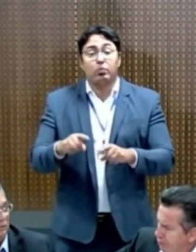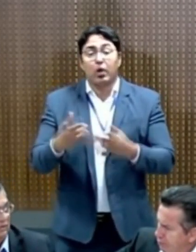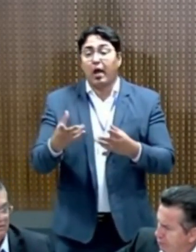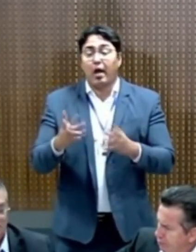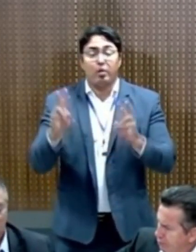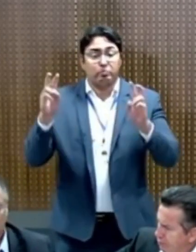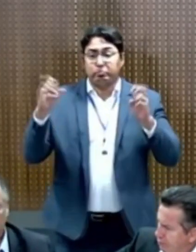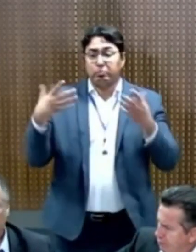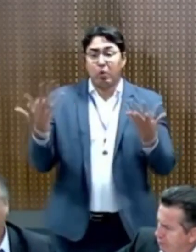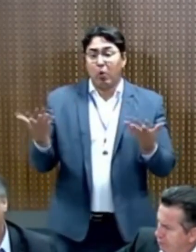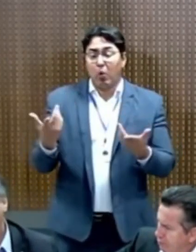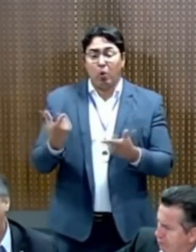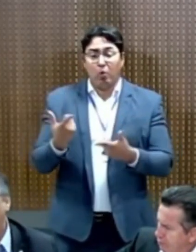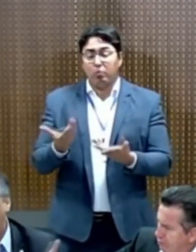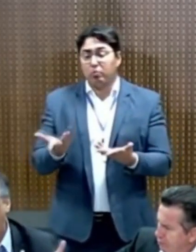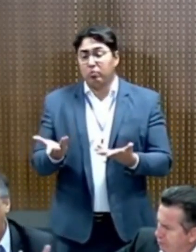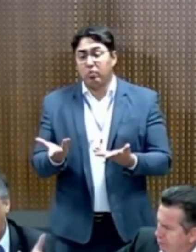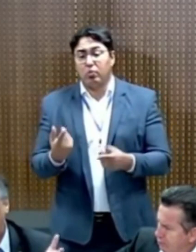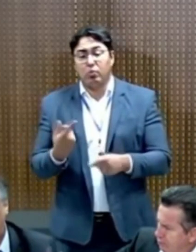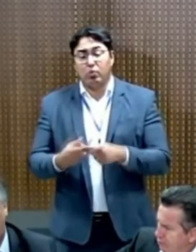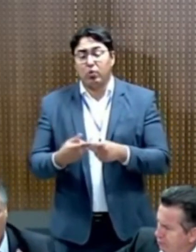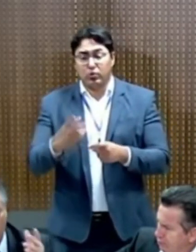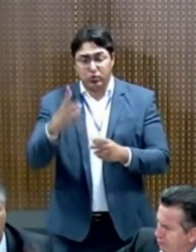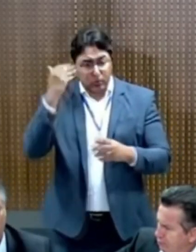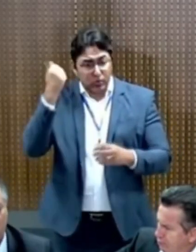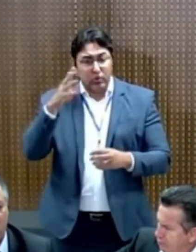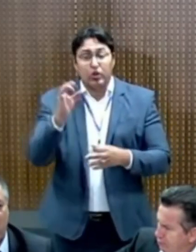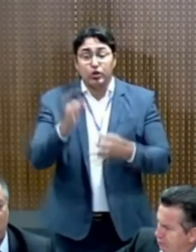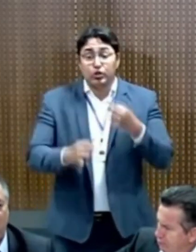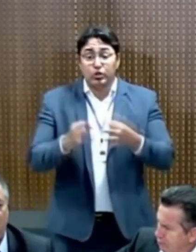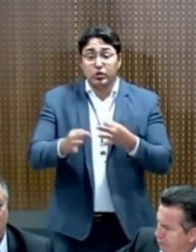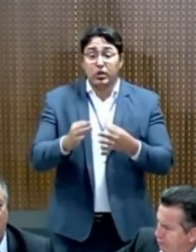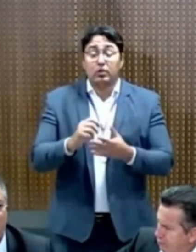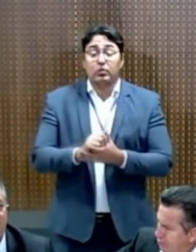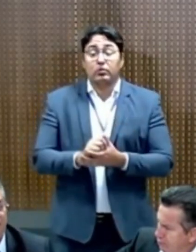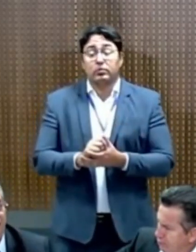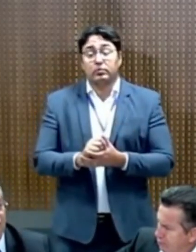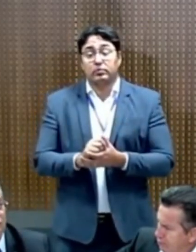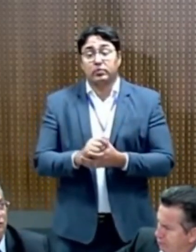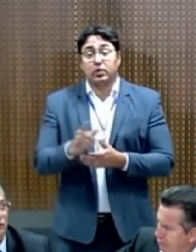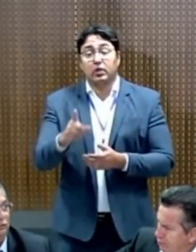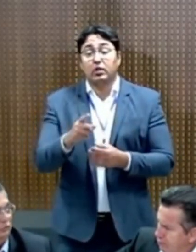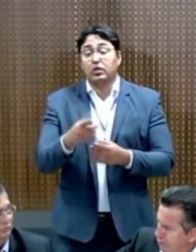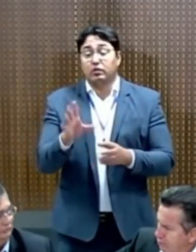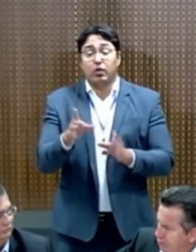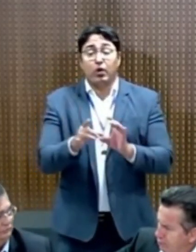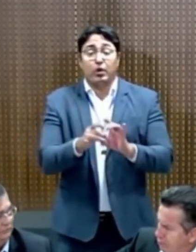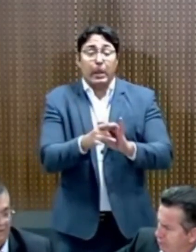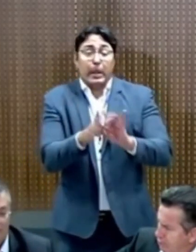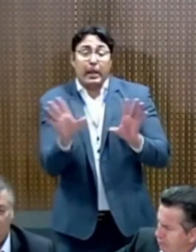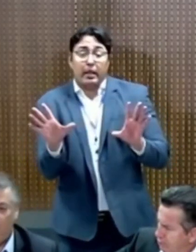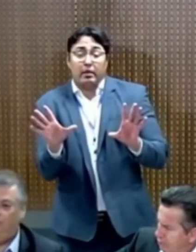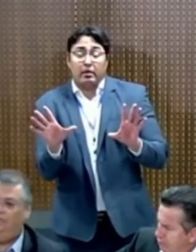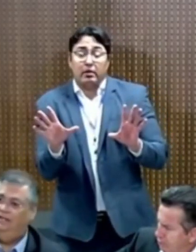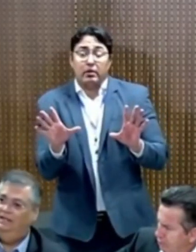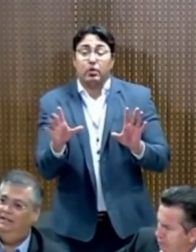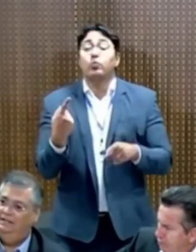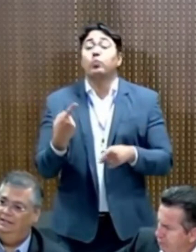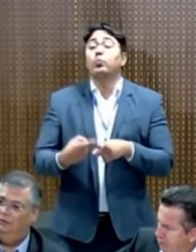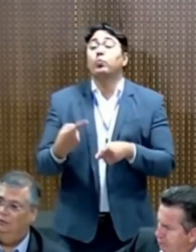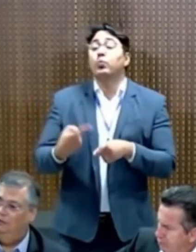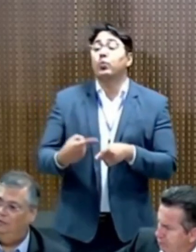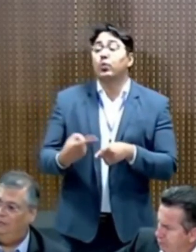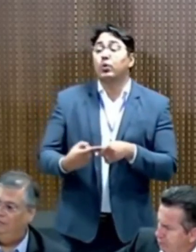razões que obviamente cabe ao poder judiciário tratar ele foi solto E por que que